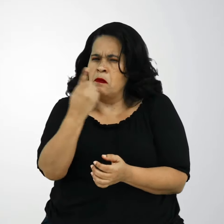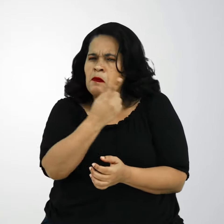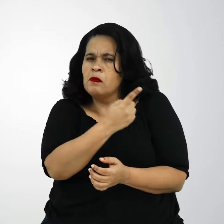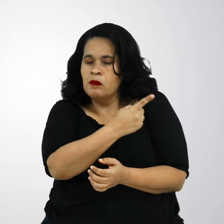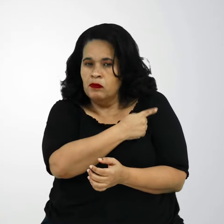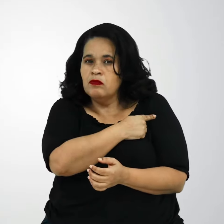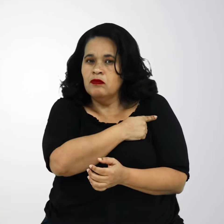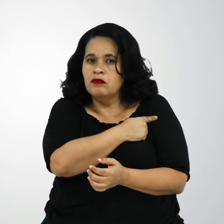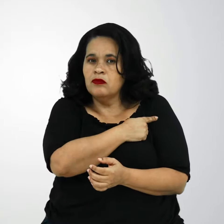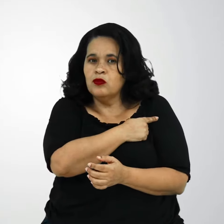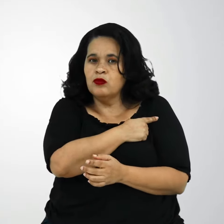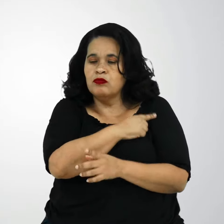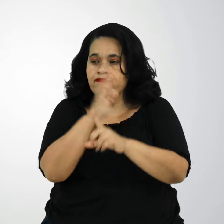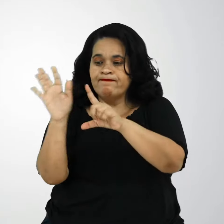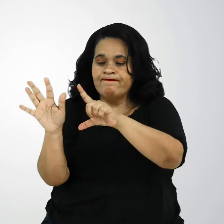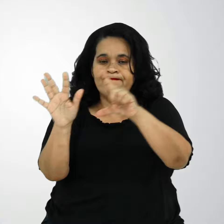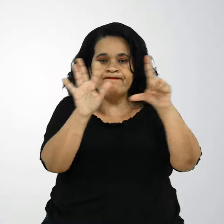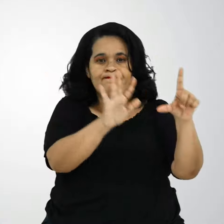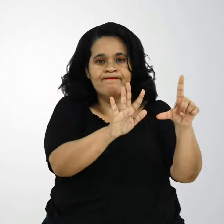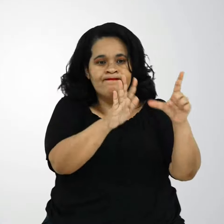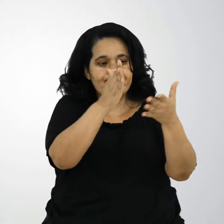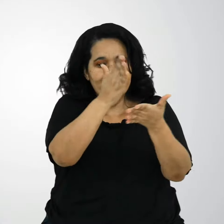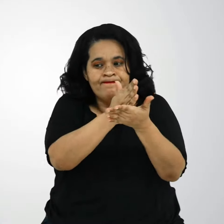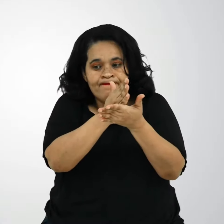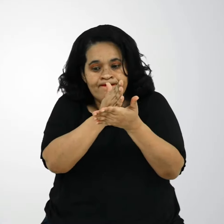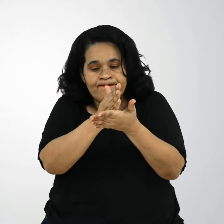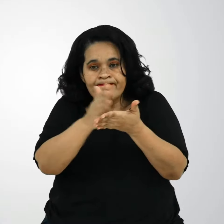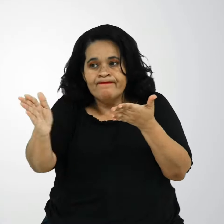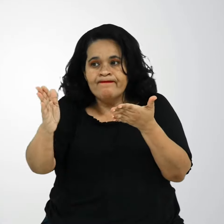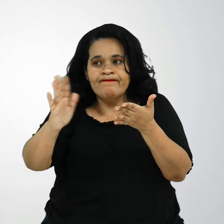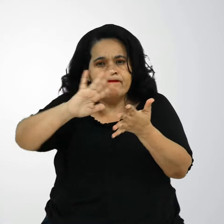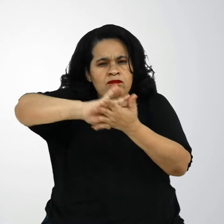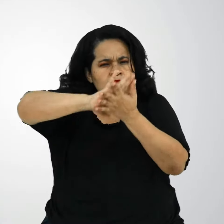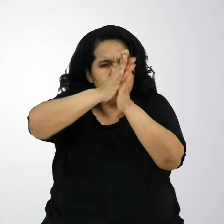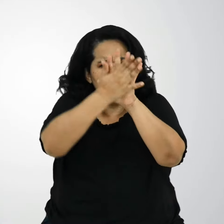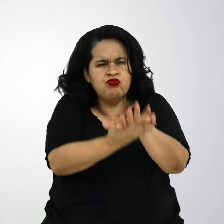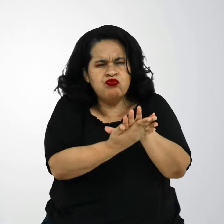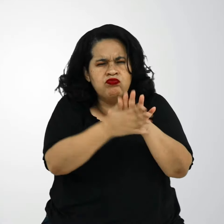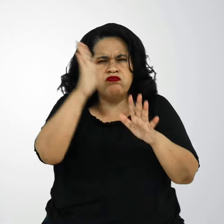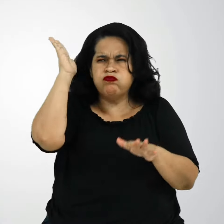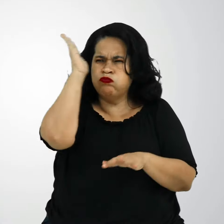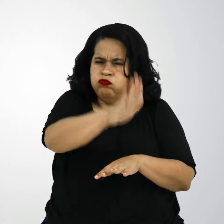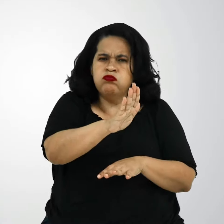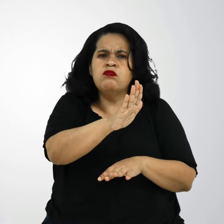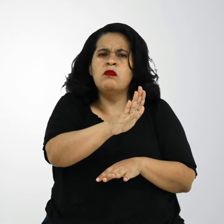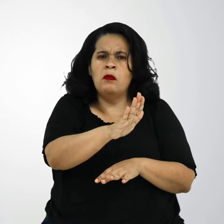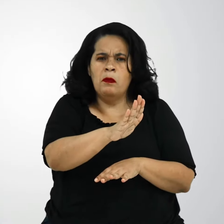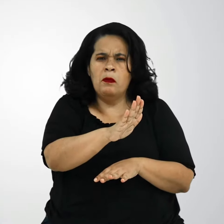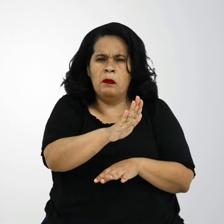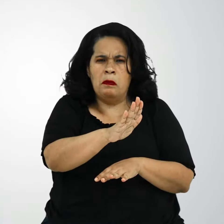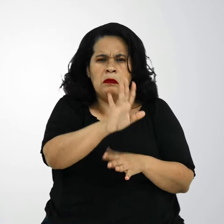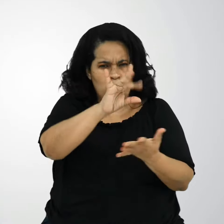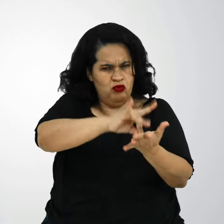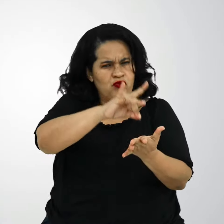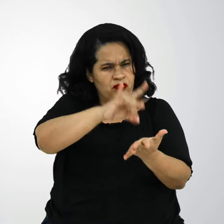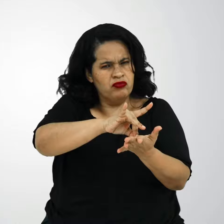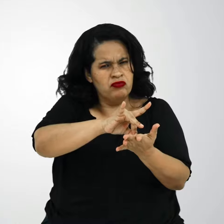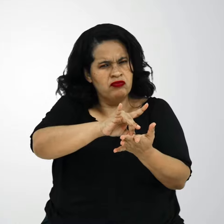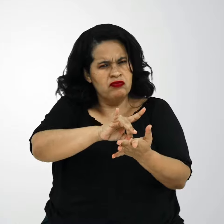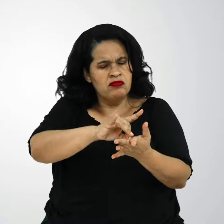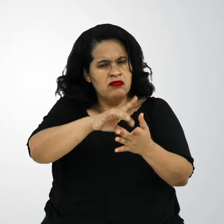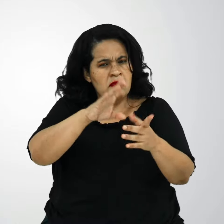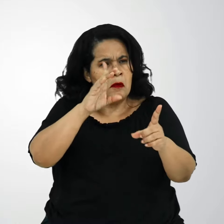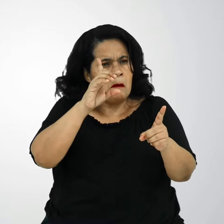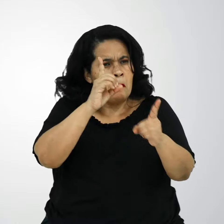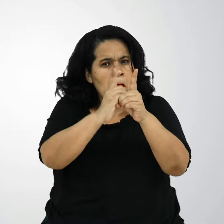segunda metade da semana a destruição plena do mal. O mal será exterminado. Aí nós vamos encontrar o